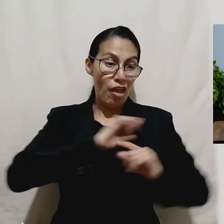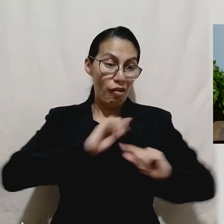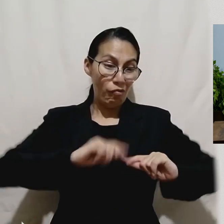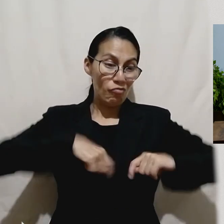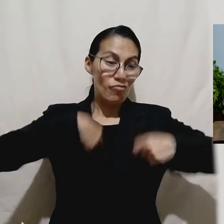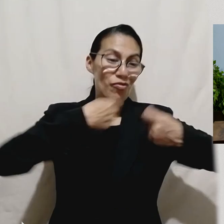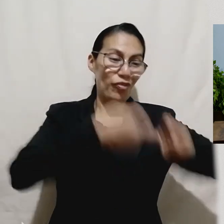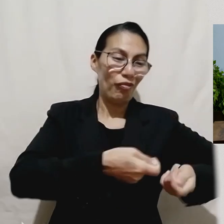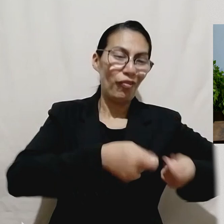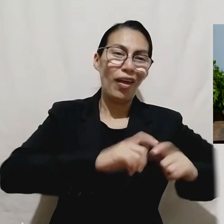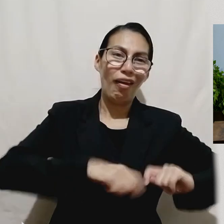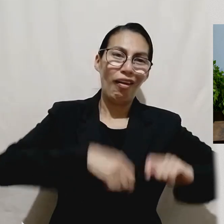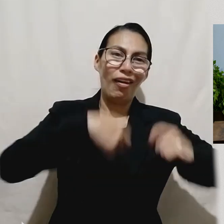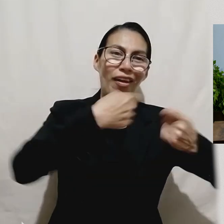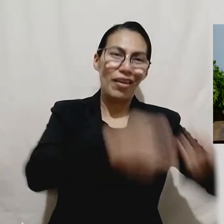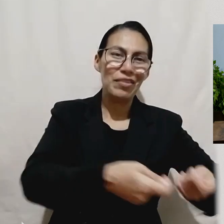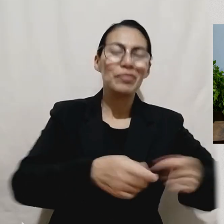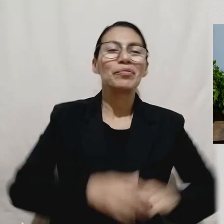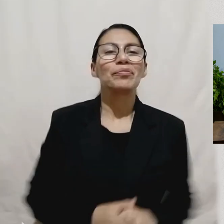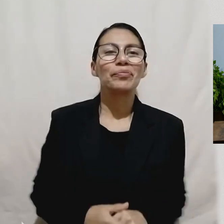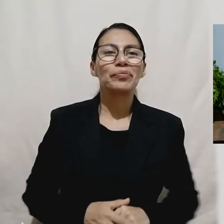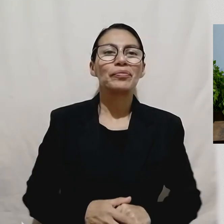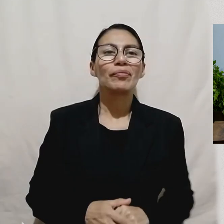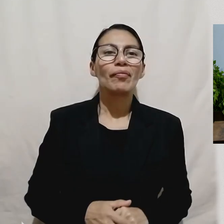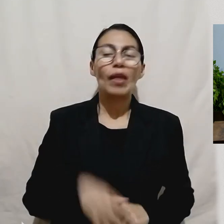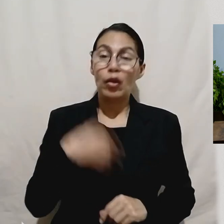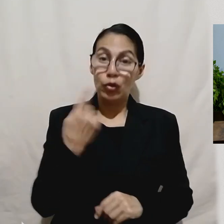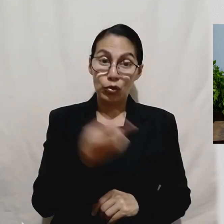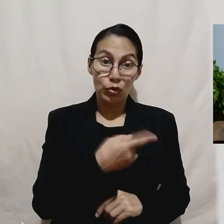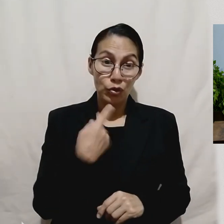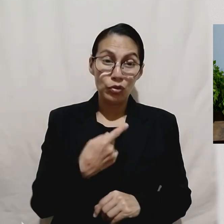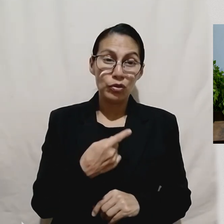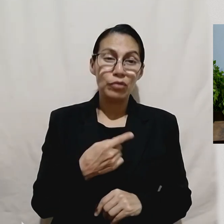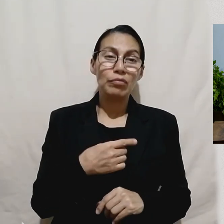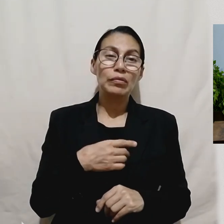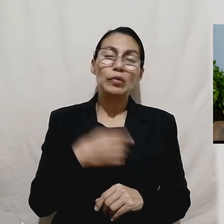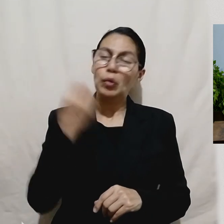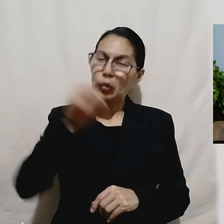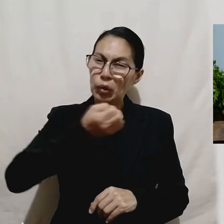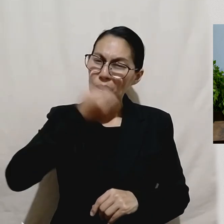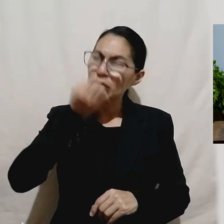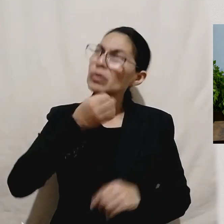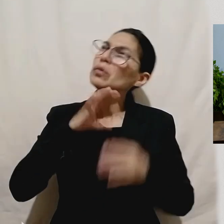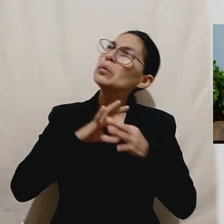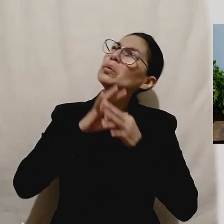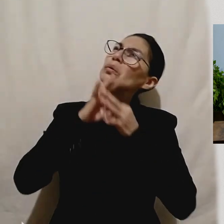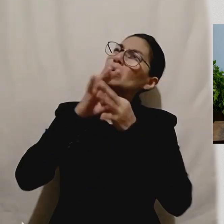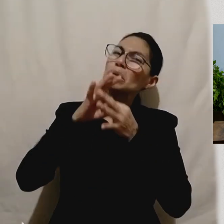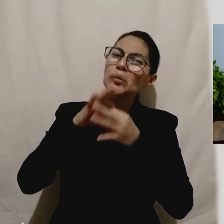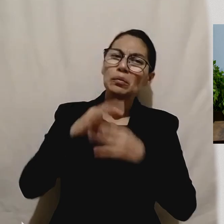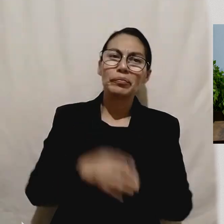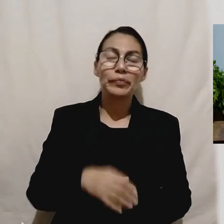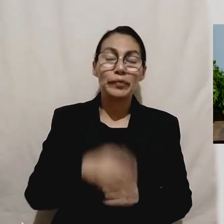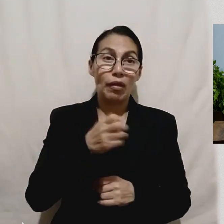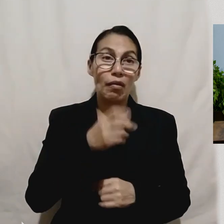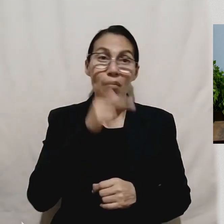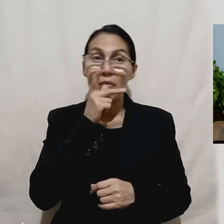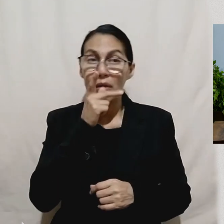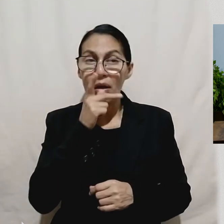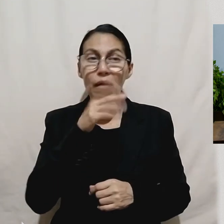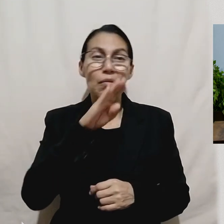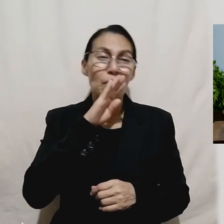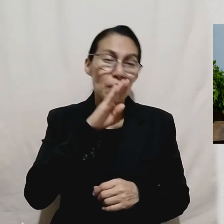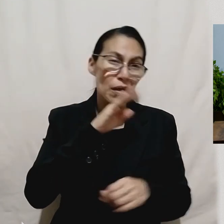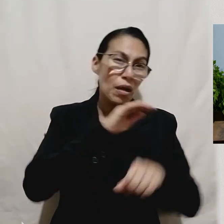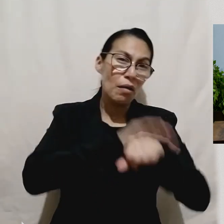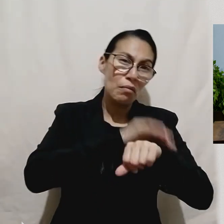de la fe pero que tenemos como jóvenes que tener esa experiencia en oración en viéndolo